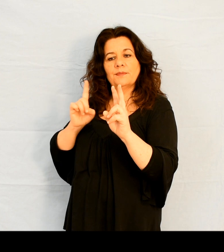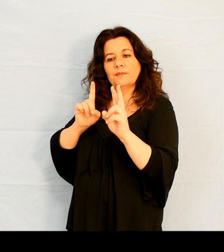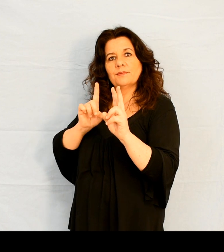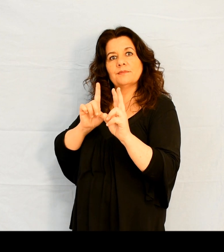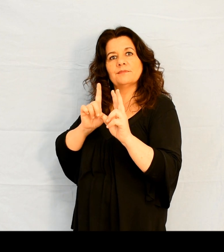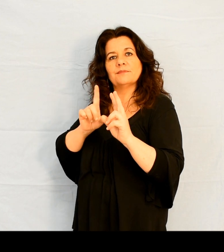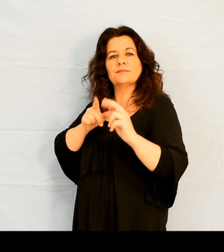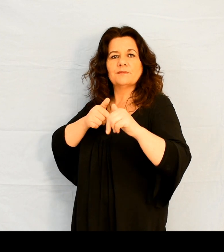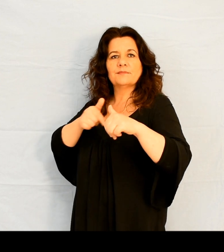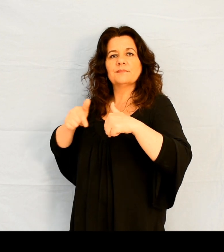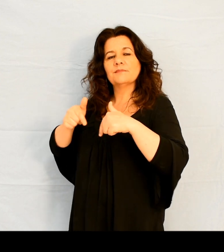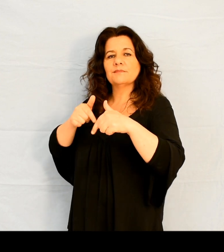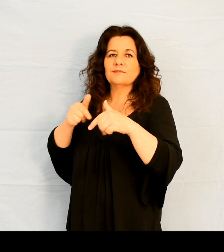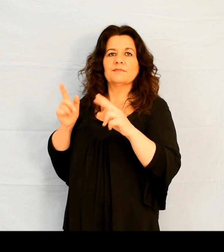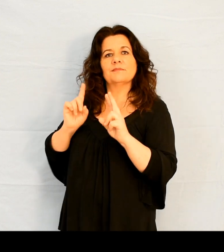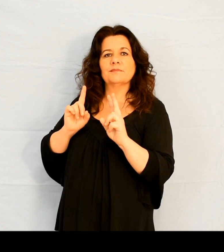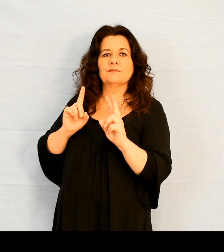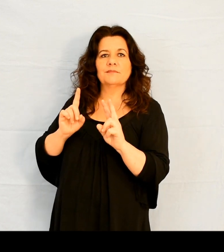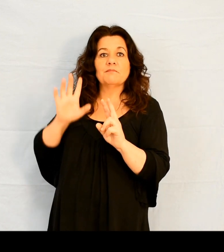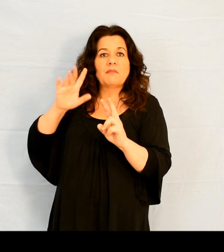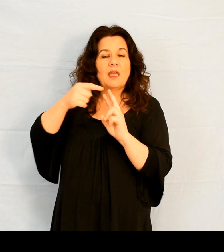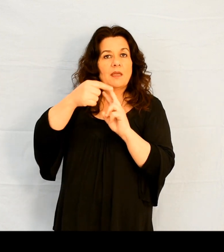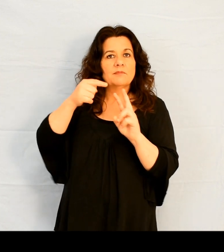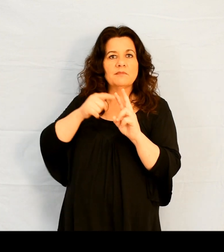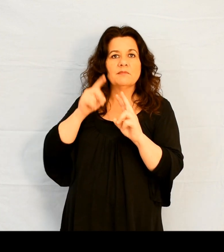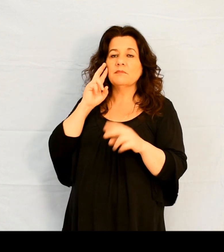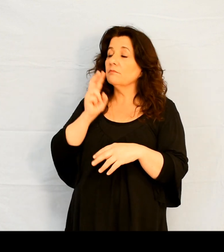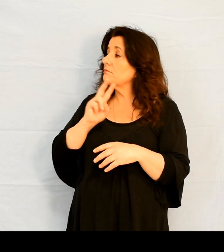Mais leurs yeux étaient empêchés de le reconnaître.